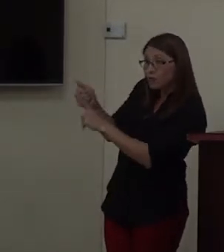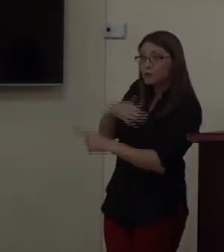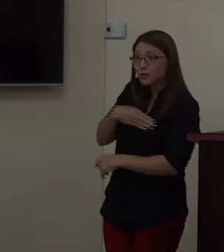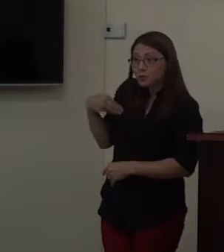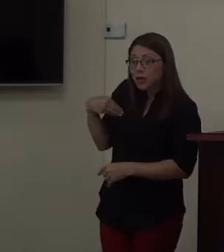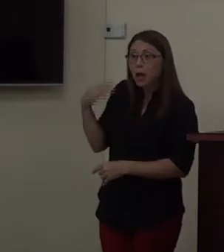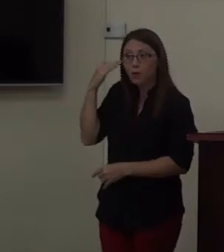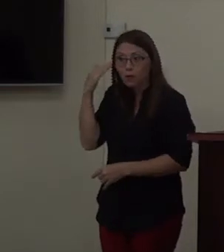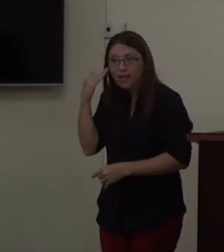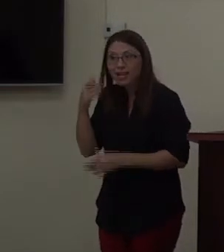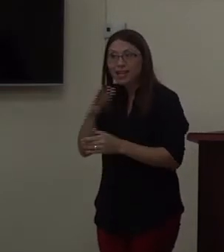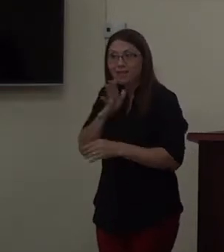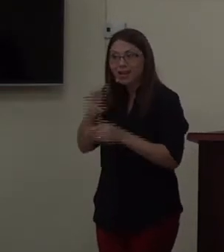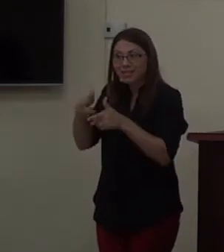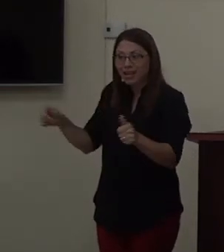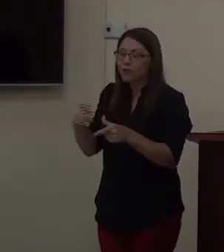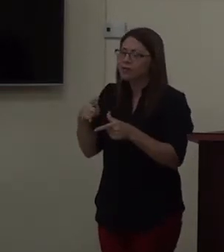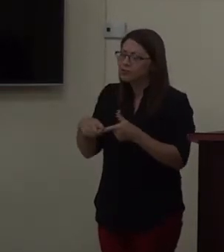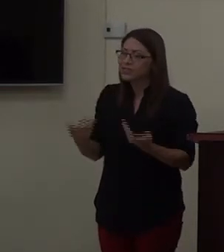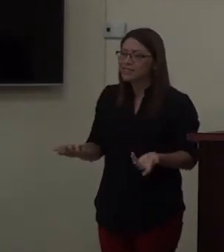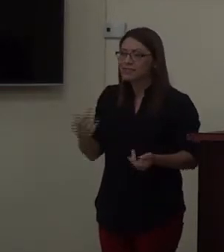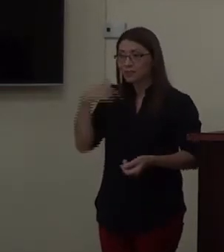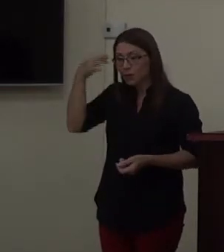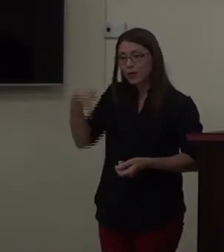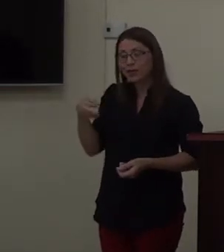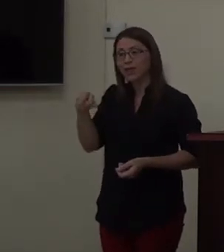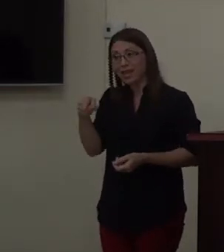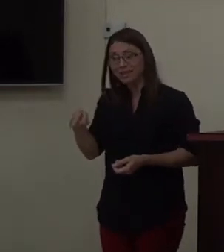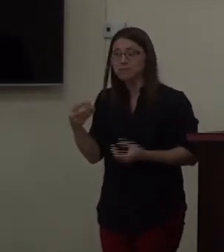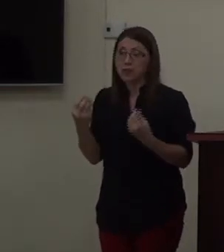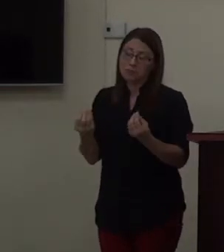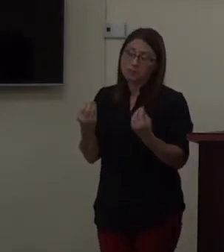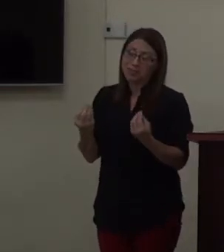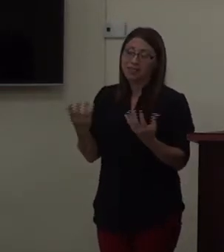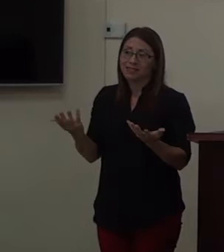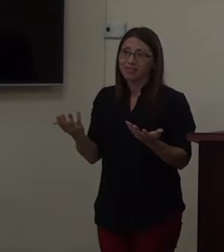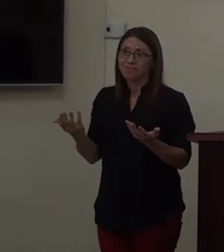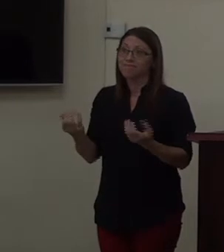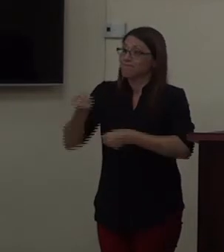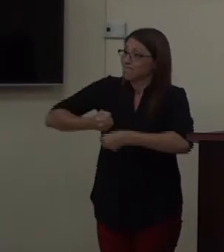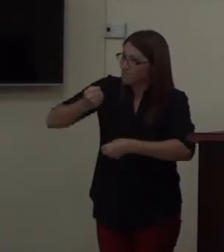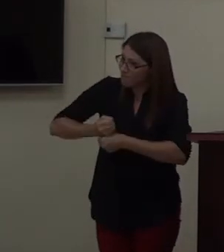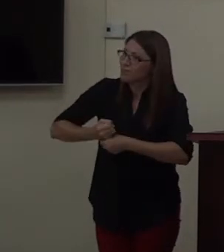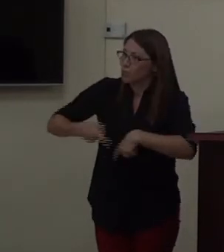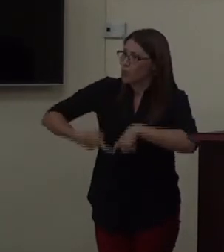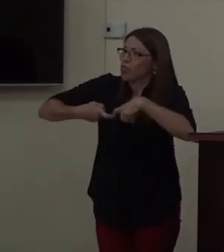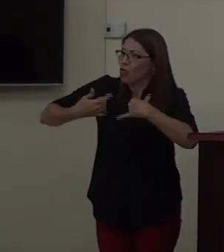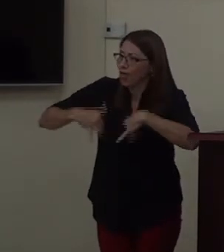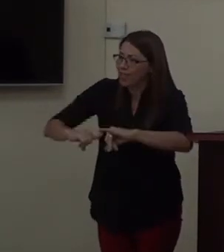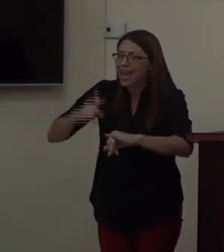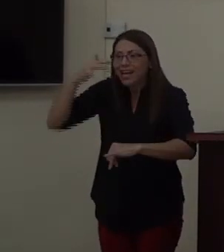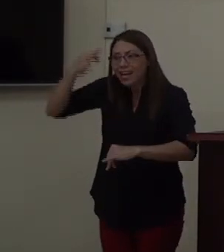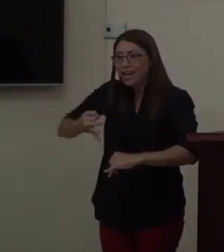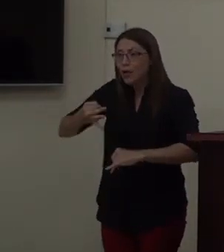lengua. Entonces, bueno, creo que ahí hay como bastante que hacer todavía. Creo que tal vez no se los ha involucrado